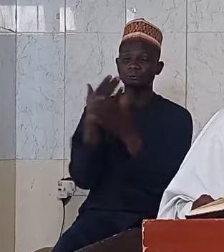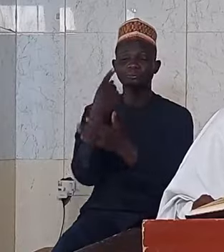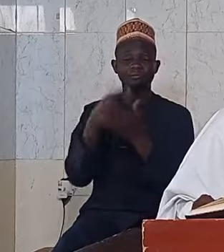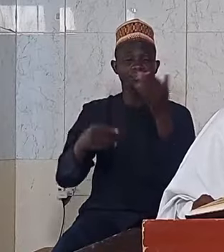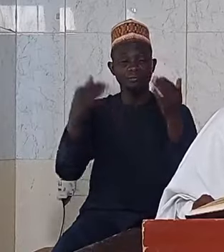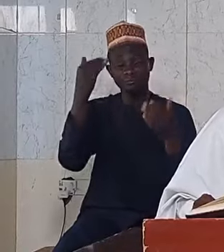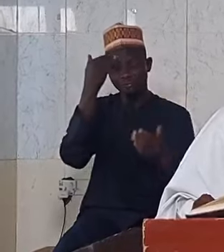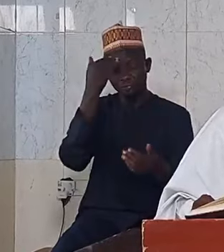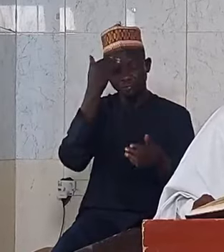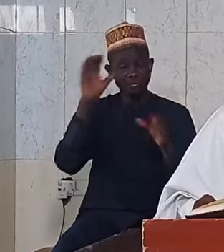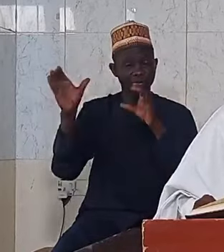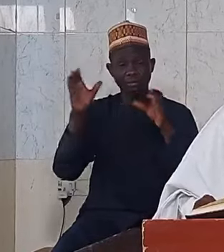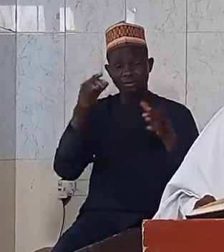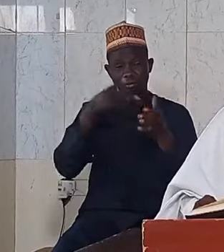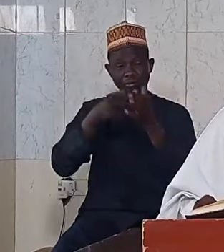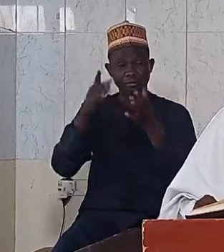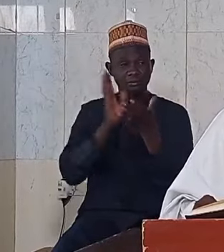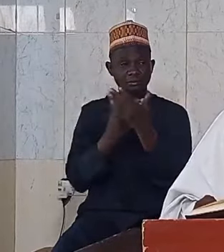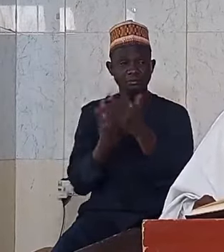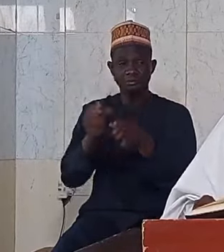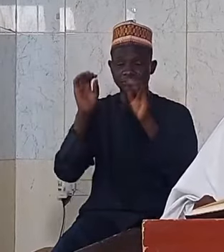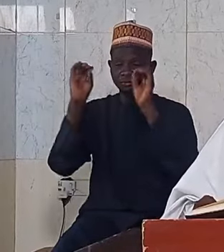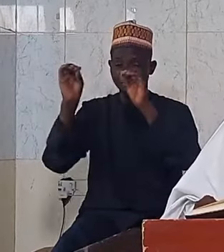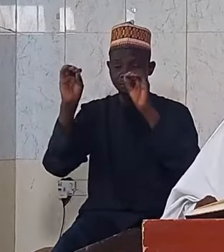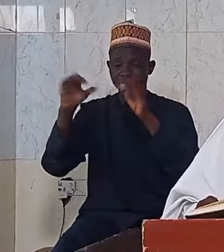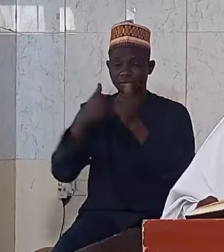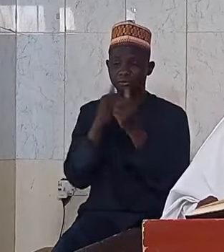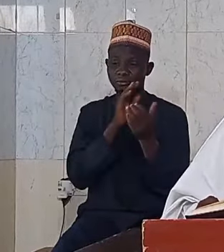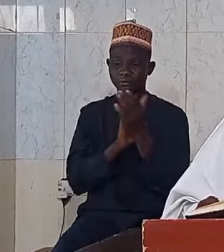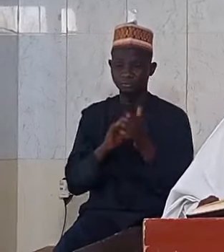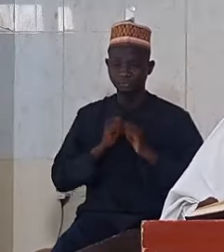da shi zaka iya biyan malami ya koya maka azkar